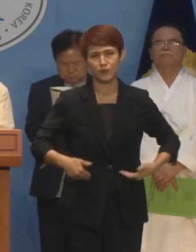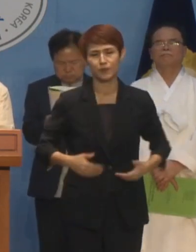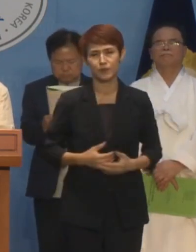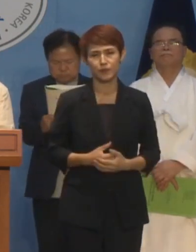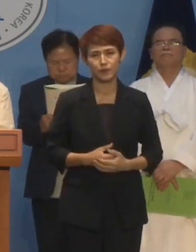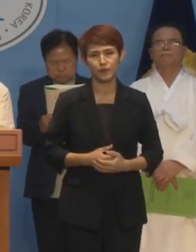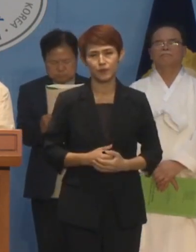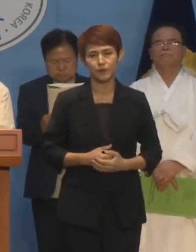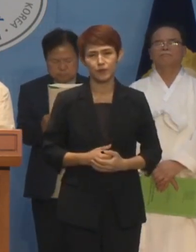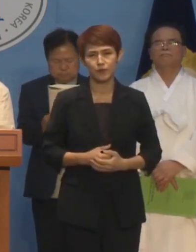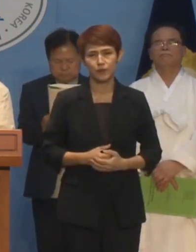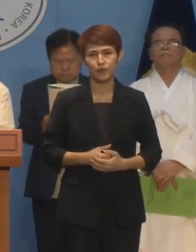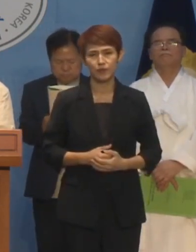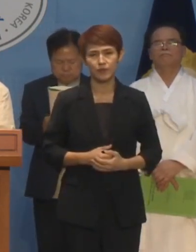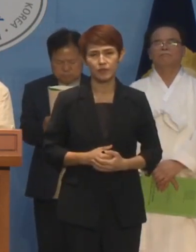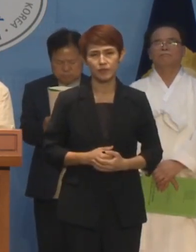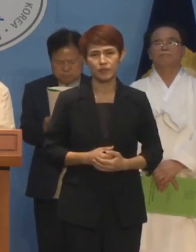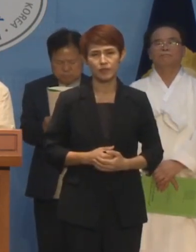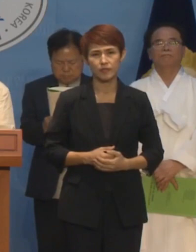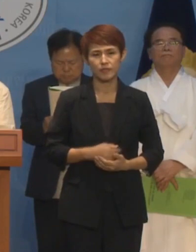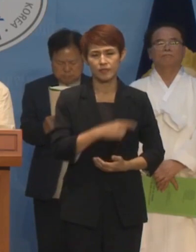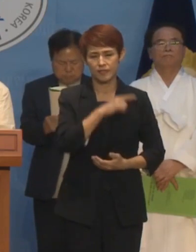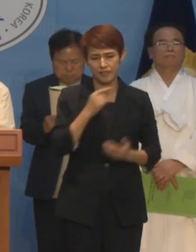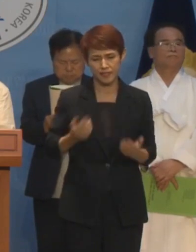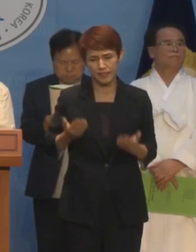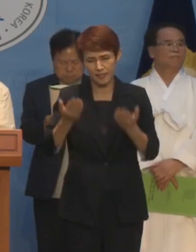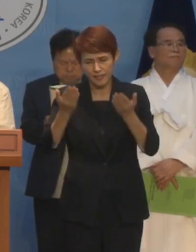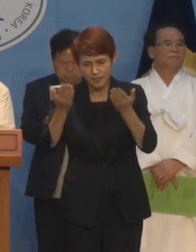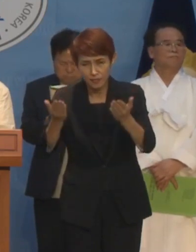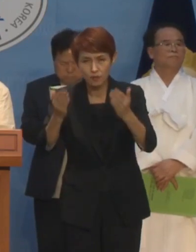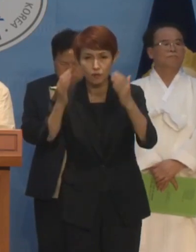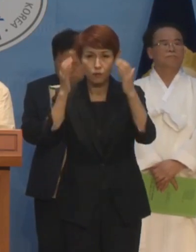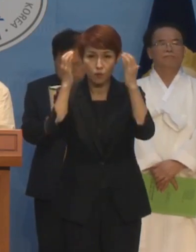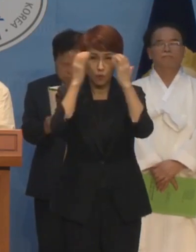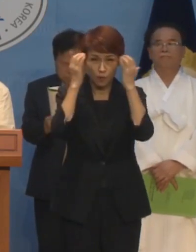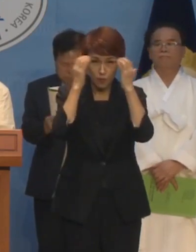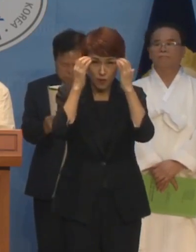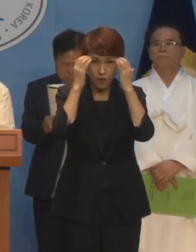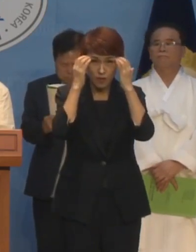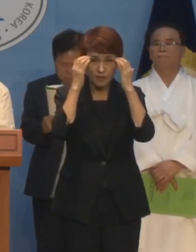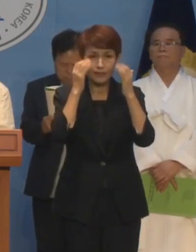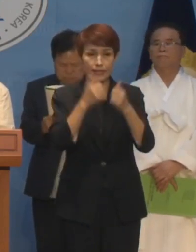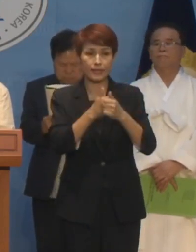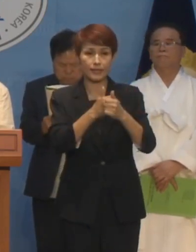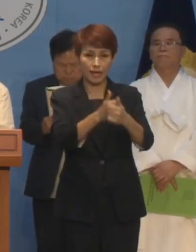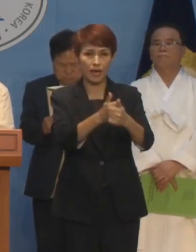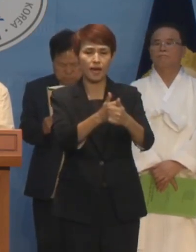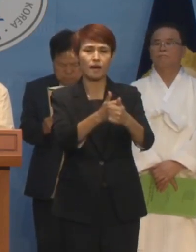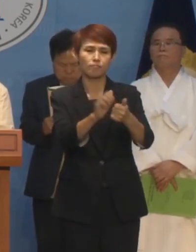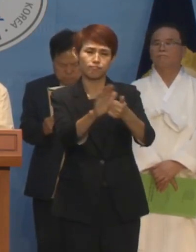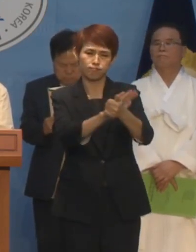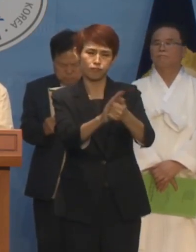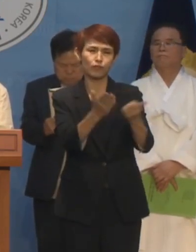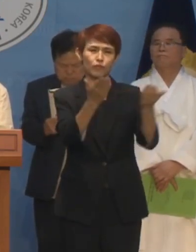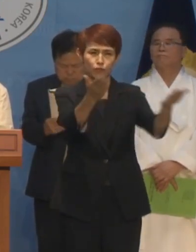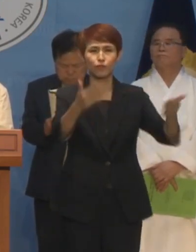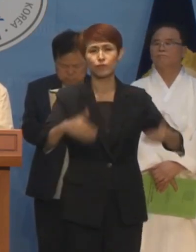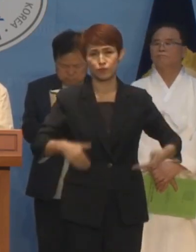그리고 그 참여와 헌신, 희생과 고난의 성격과 정도에 따라 예우를 해야